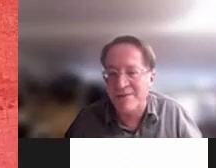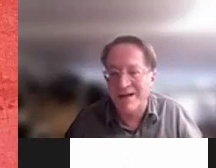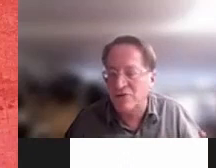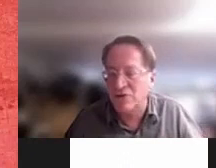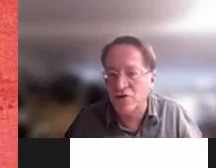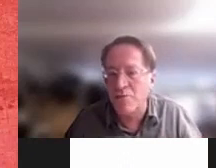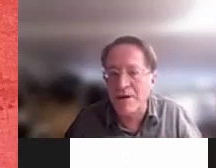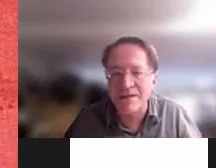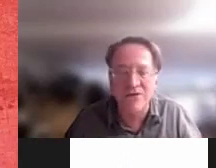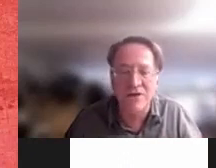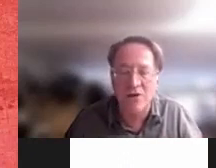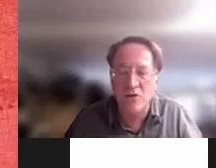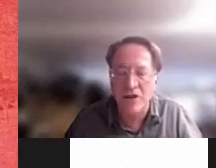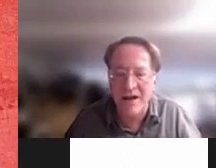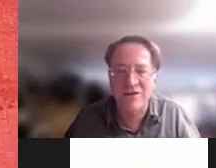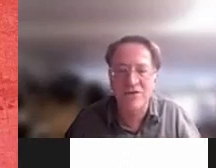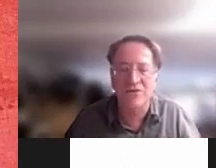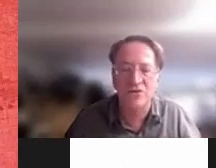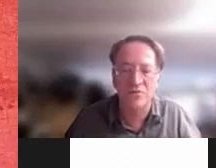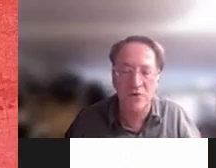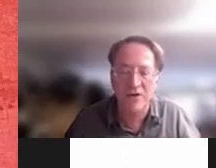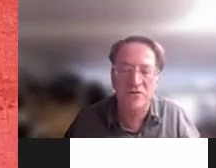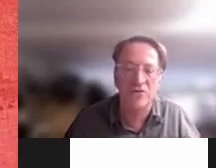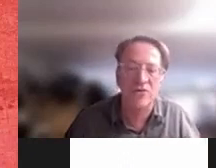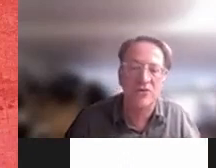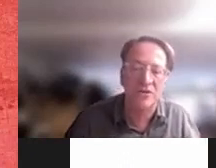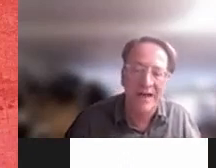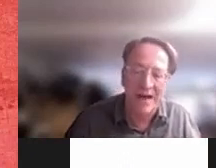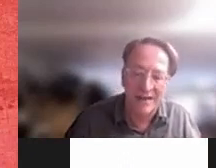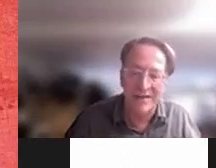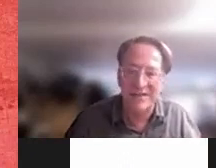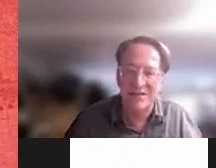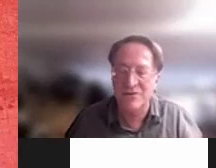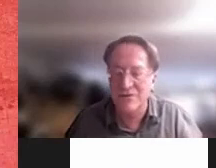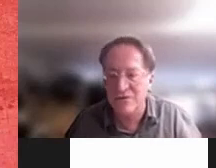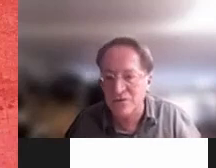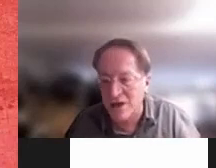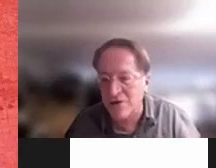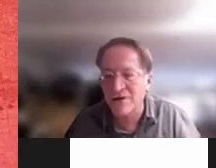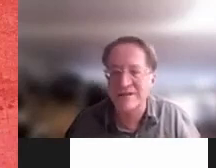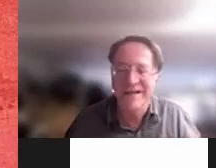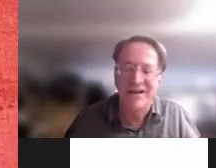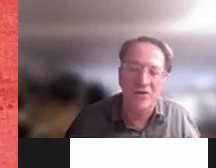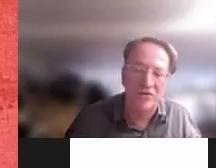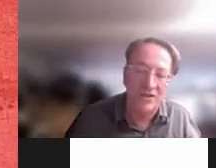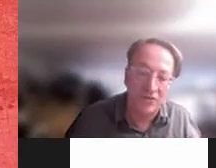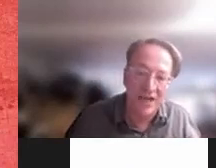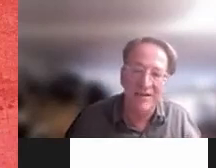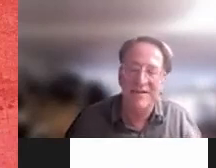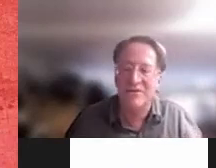Compartir, para nosotros compartir con la comunidad, con nuestros públicos, con nuestros artistas, con los curadores, con